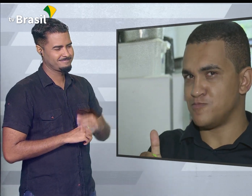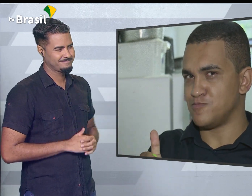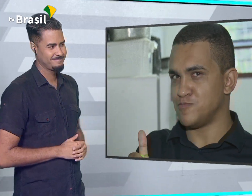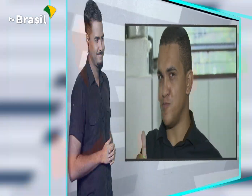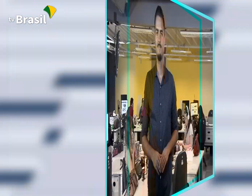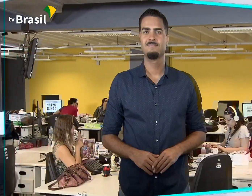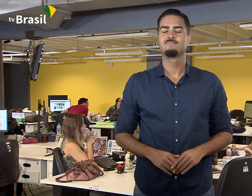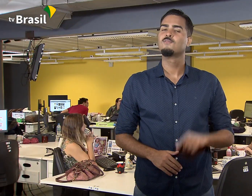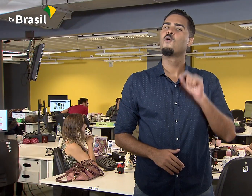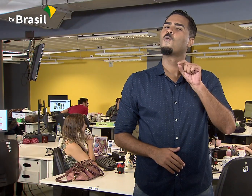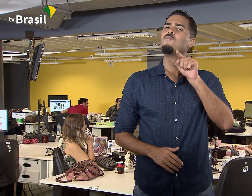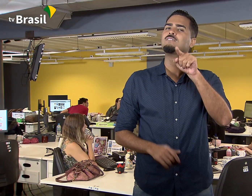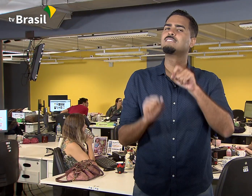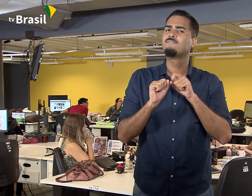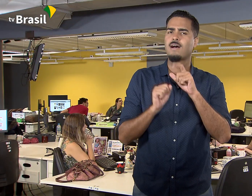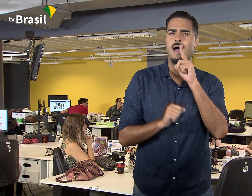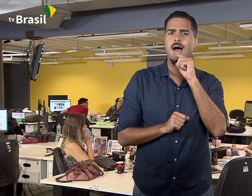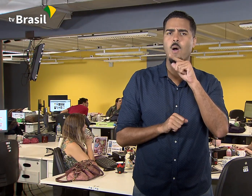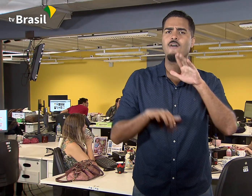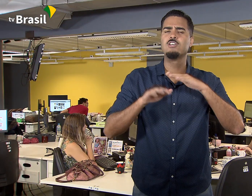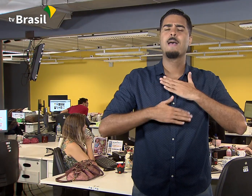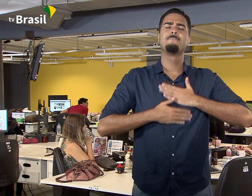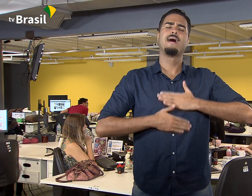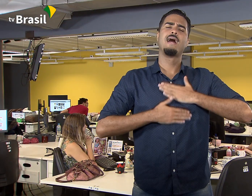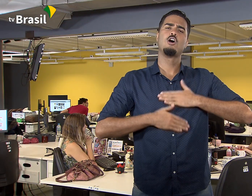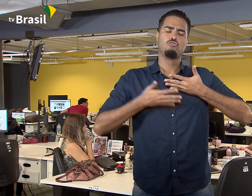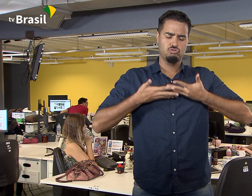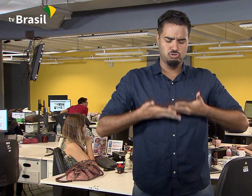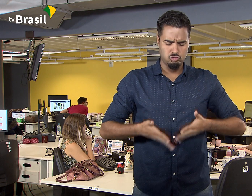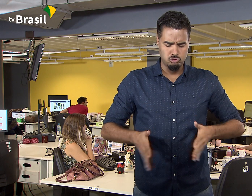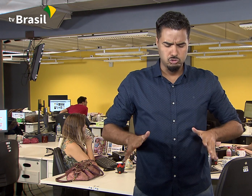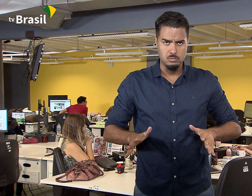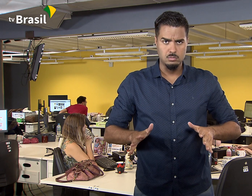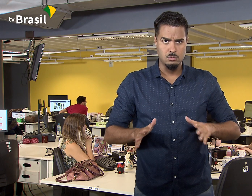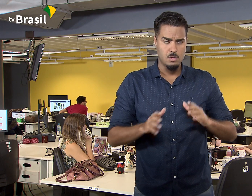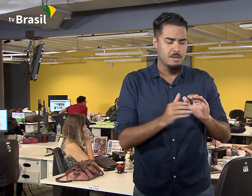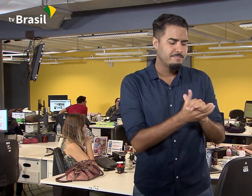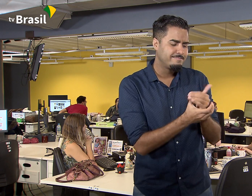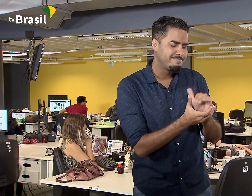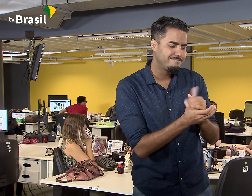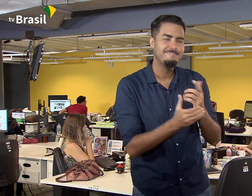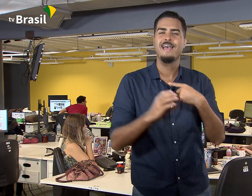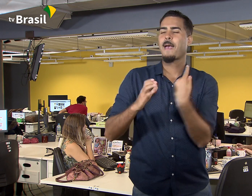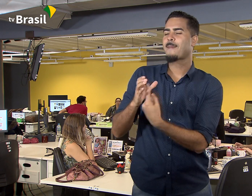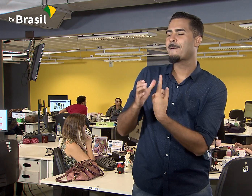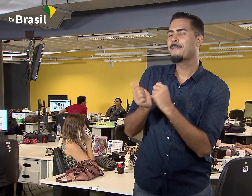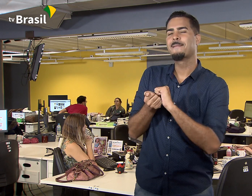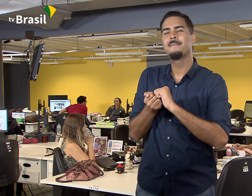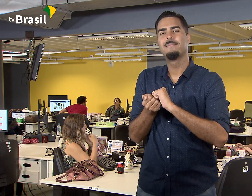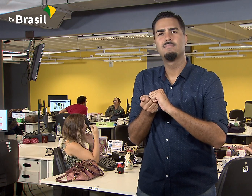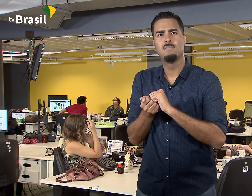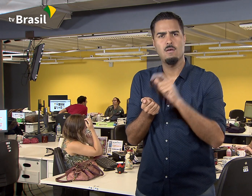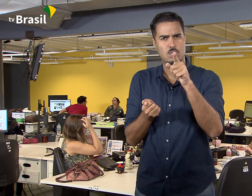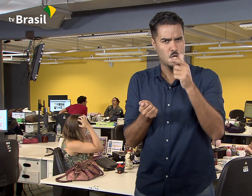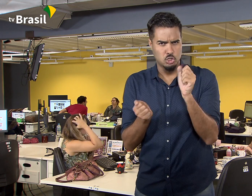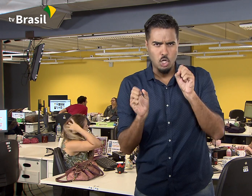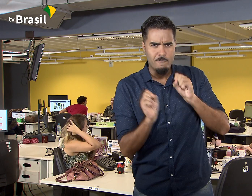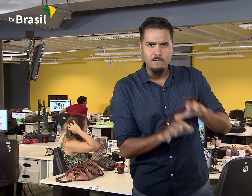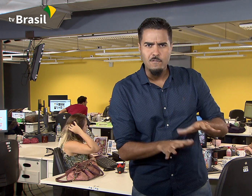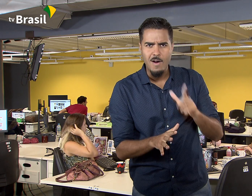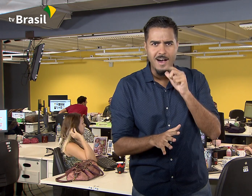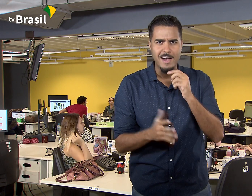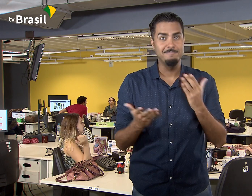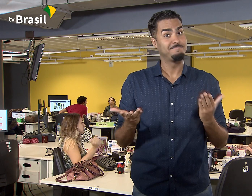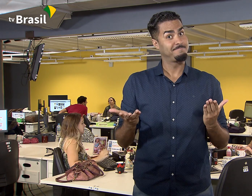sucesso. O que você faz com a água que cai do ralo do banheiro, da pia e que sai da máquina de lavar? Joga